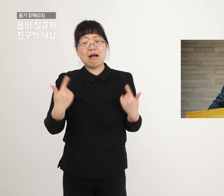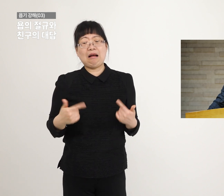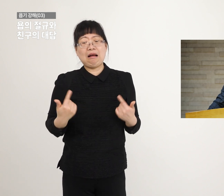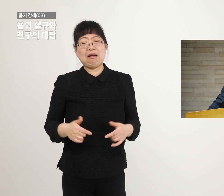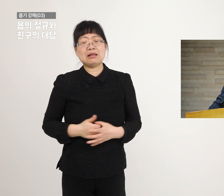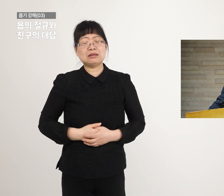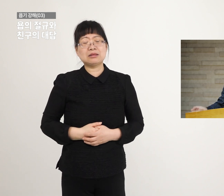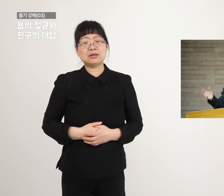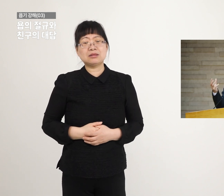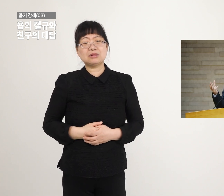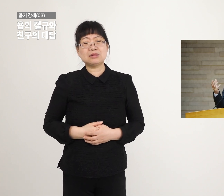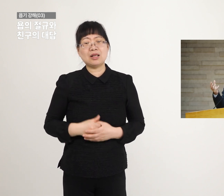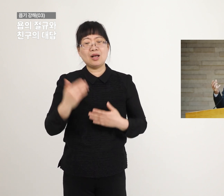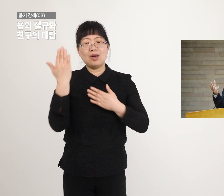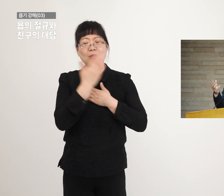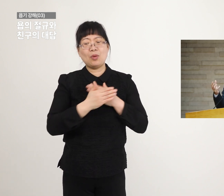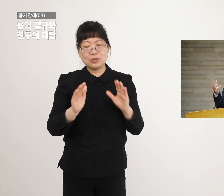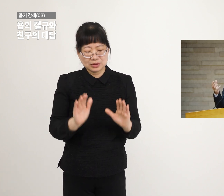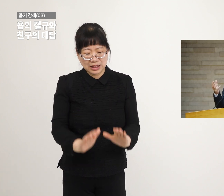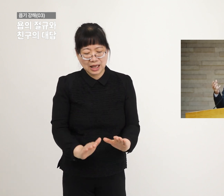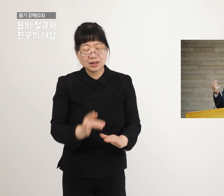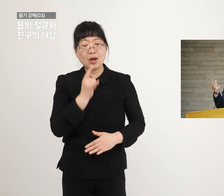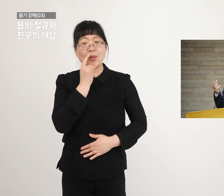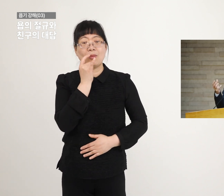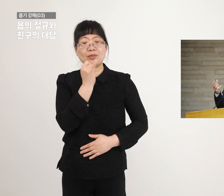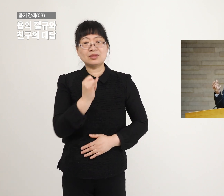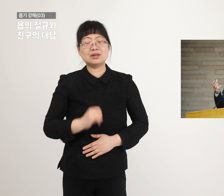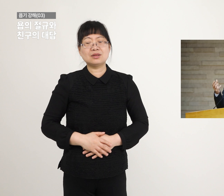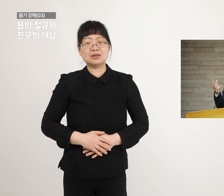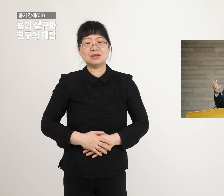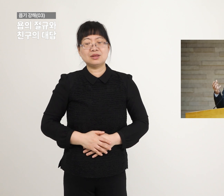항상 그 몸집이 작으신 어머님이